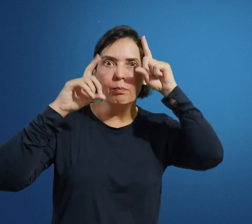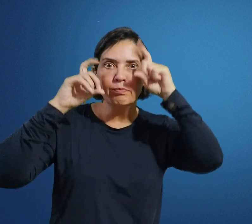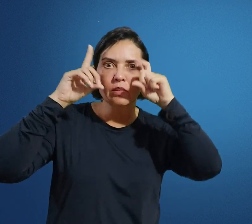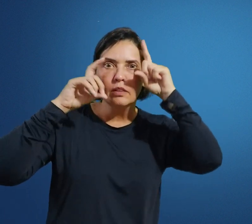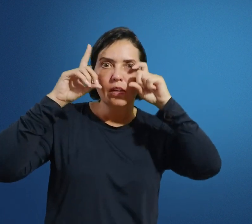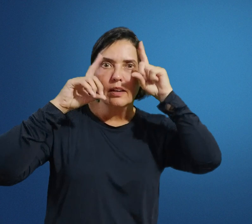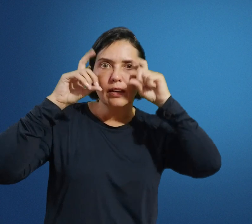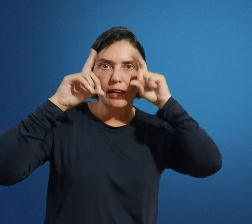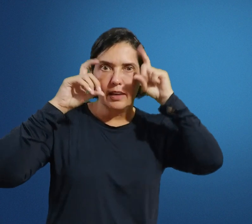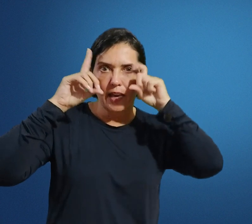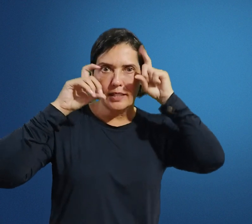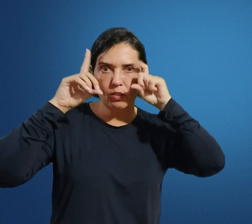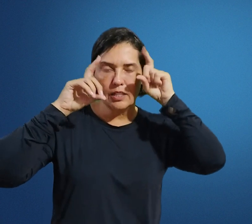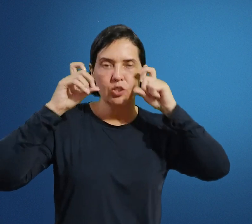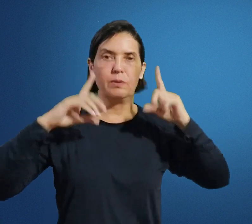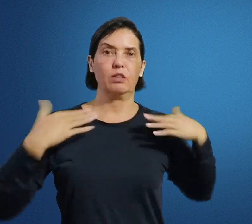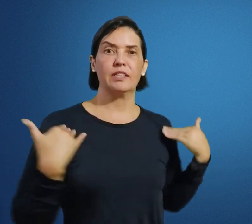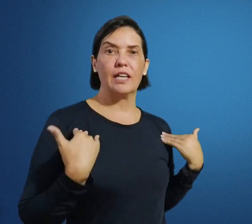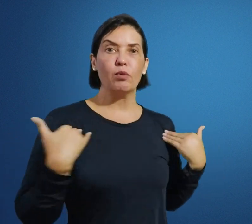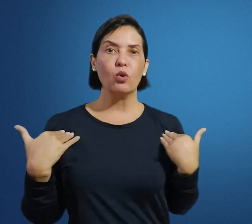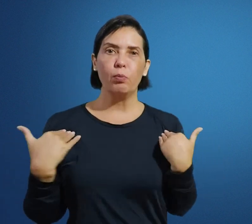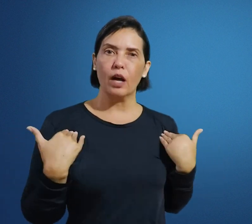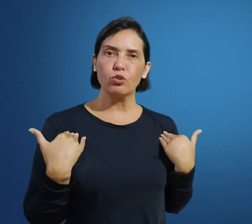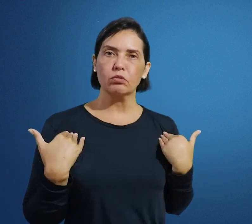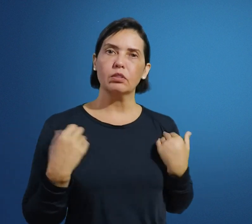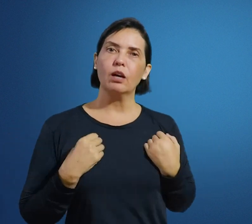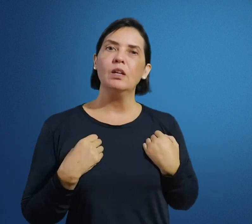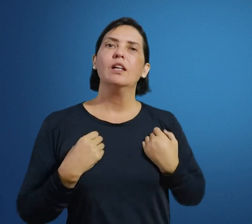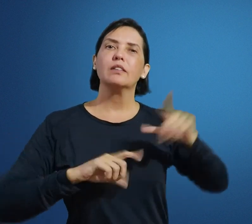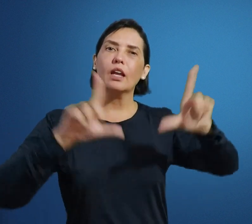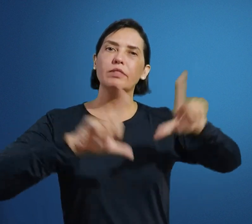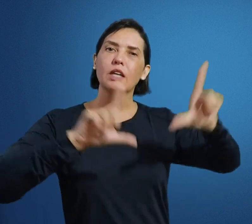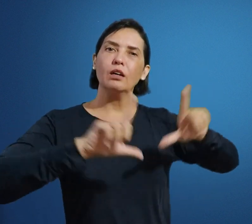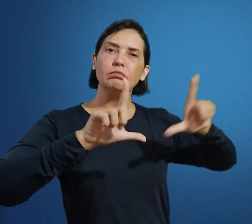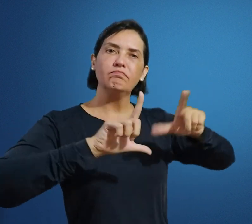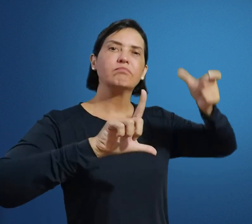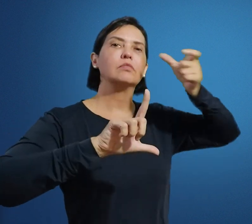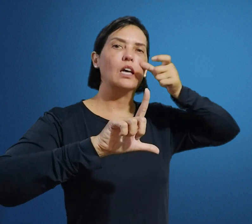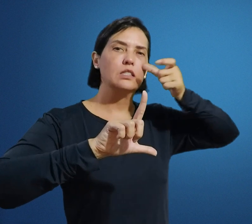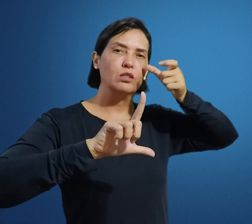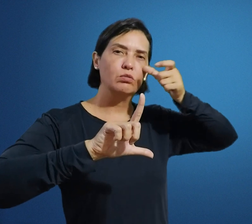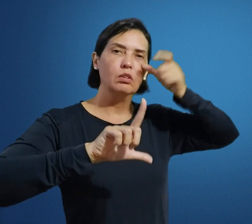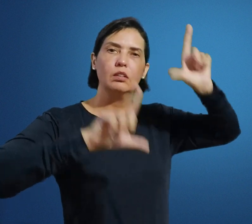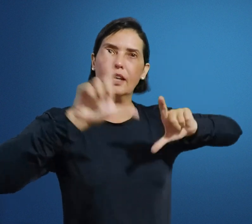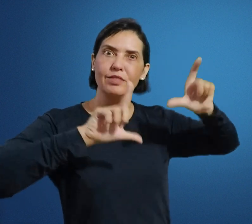facial, que esse é o sinal de expressão facial e corporal junto. Então, televisão, assisto.